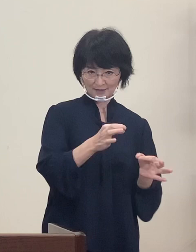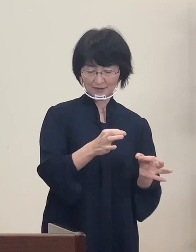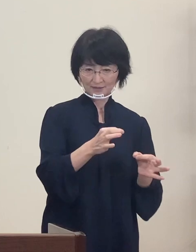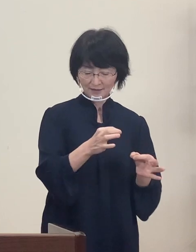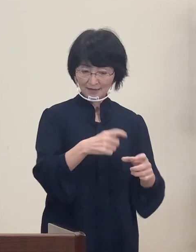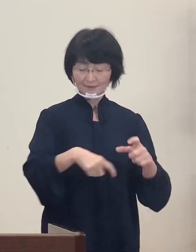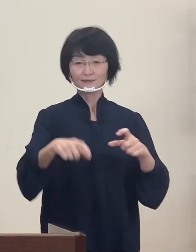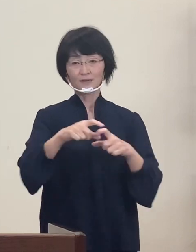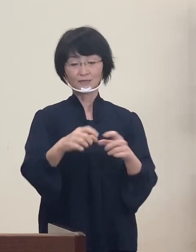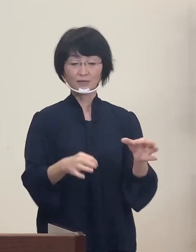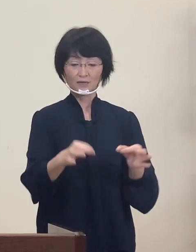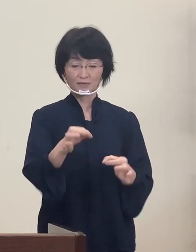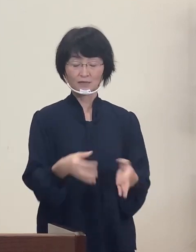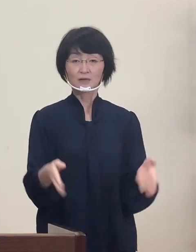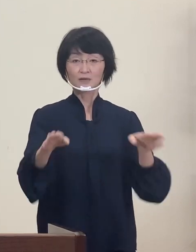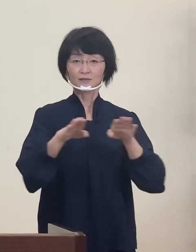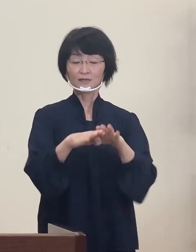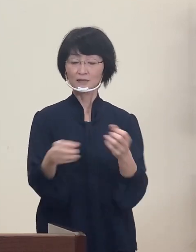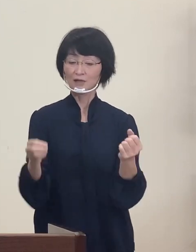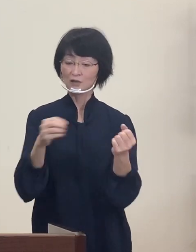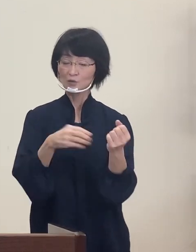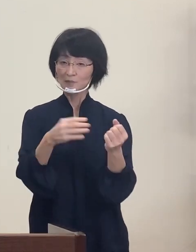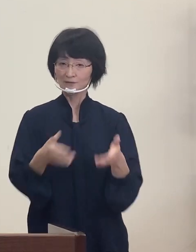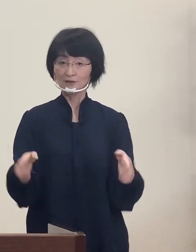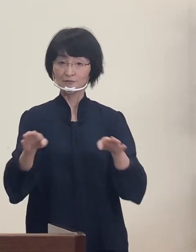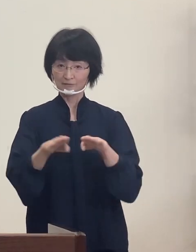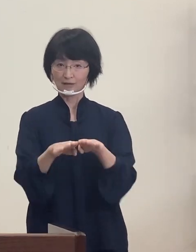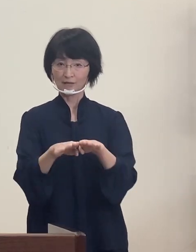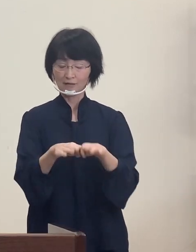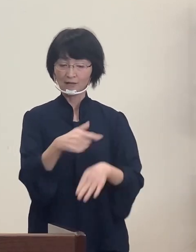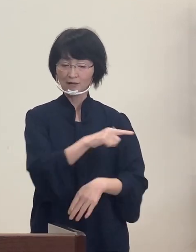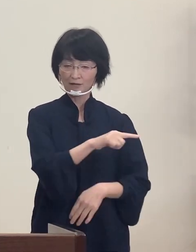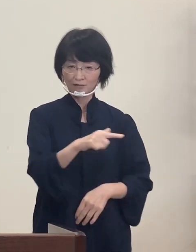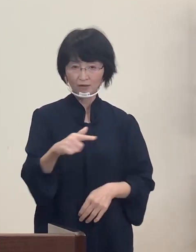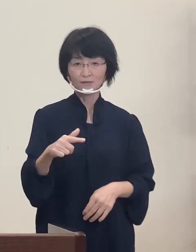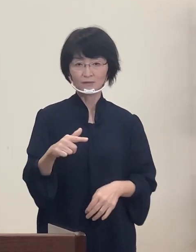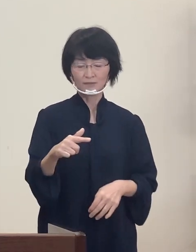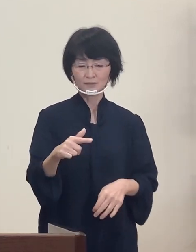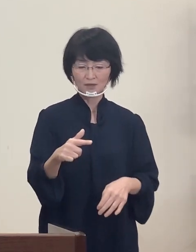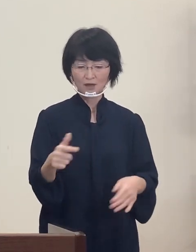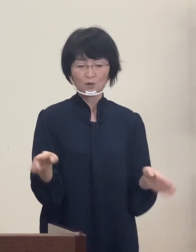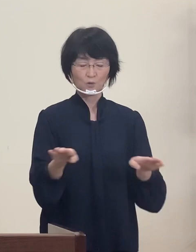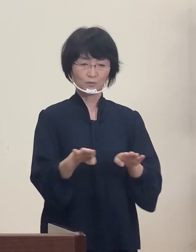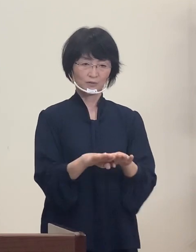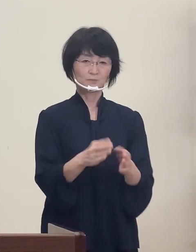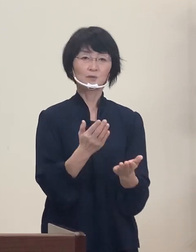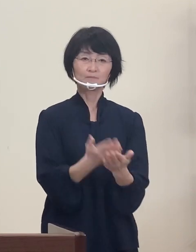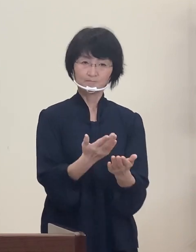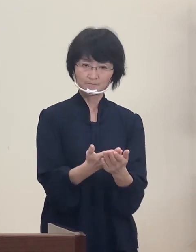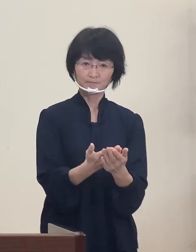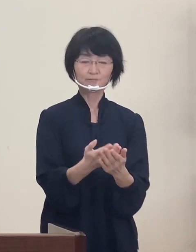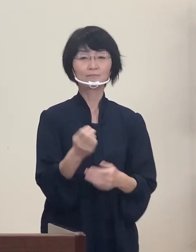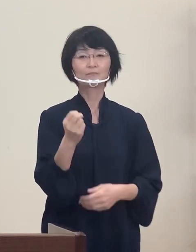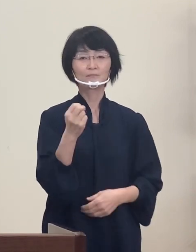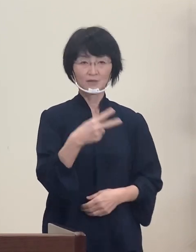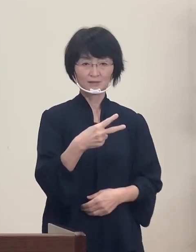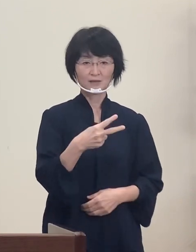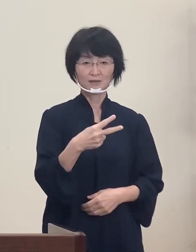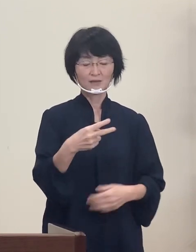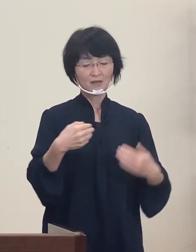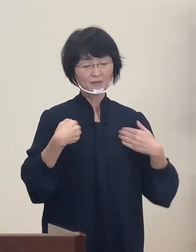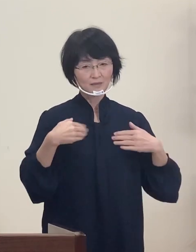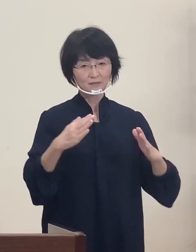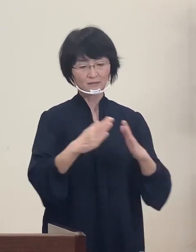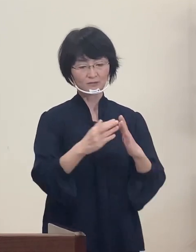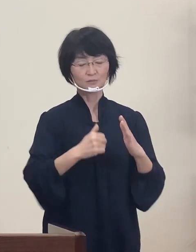百貨店やショッピングセンターなどの大規模な施設に休業様を同棲するとともに不要不急